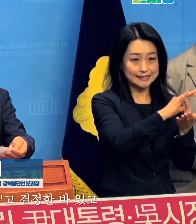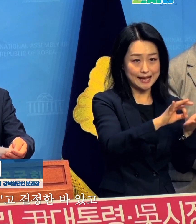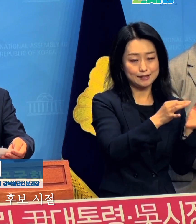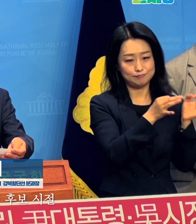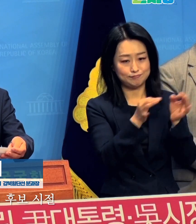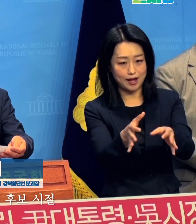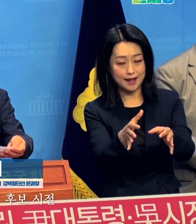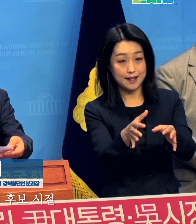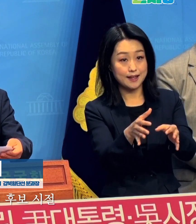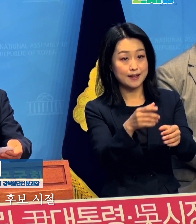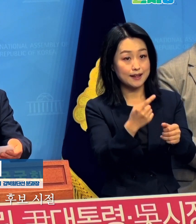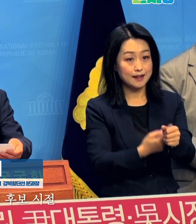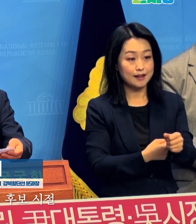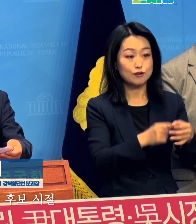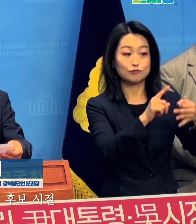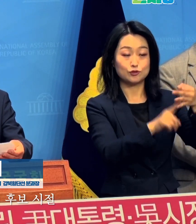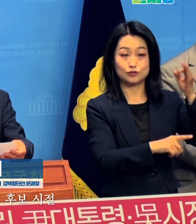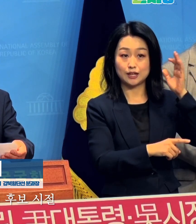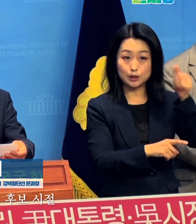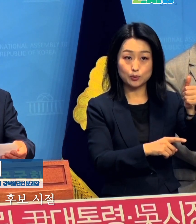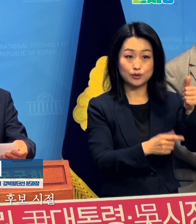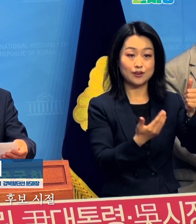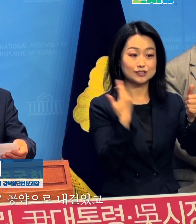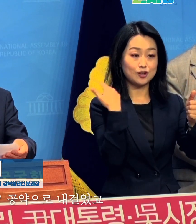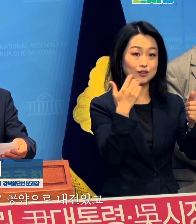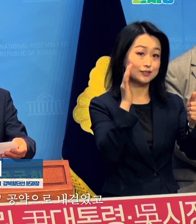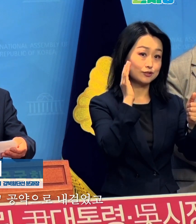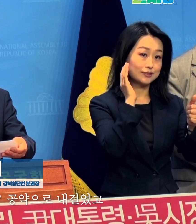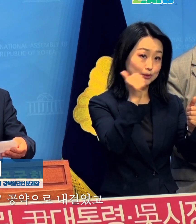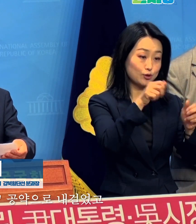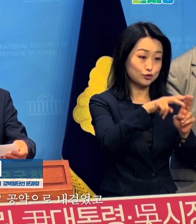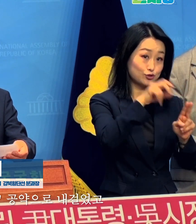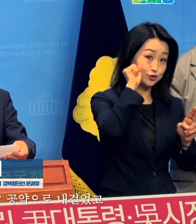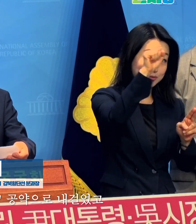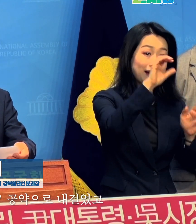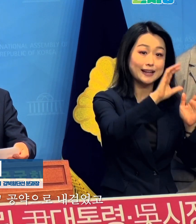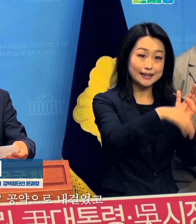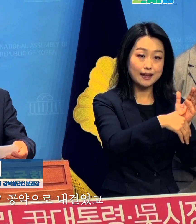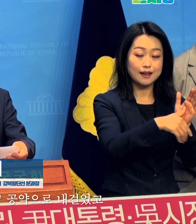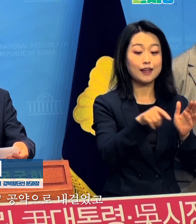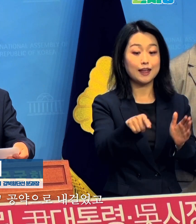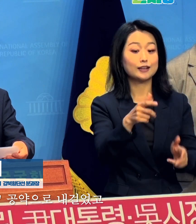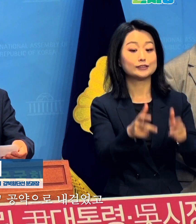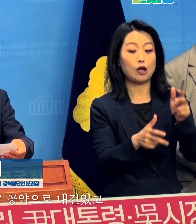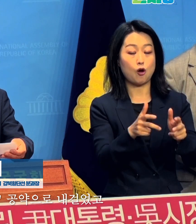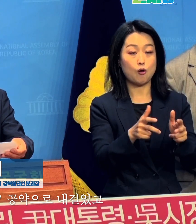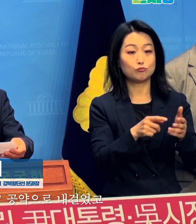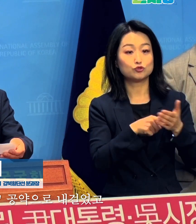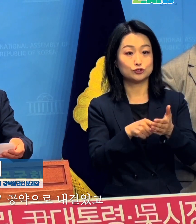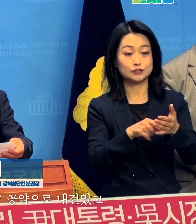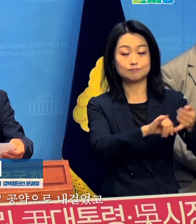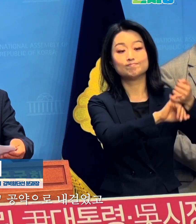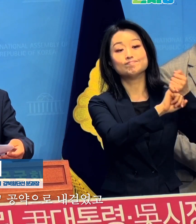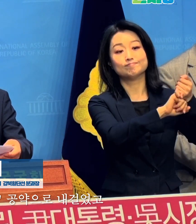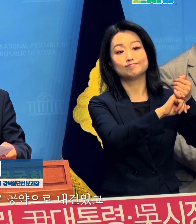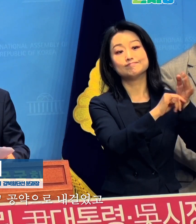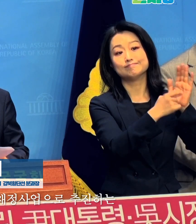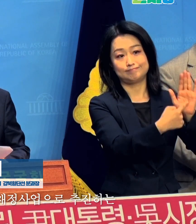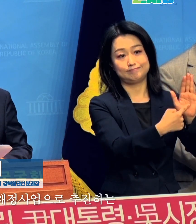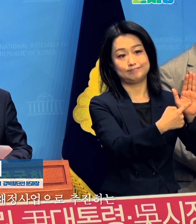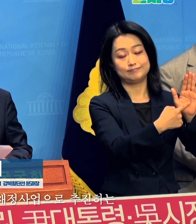있고 윤석열 대통령 역시 후보 시절 경전철 재정사업에 조속 추진을 공약으로